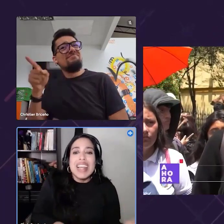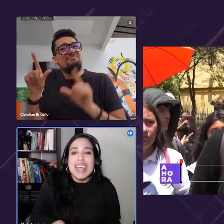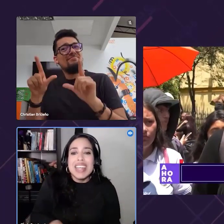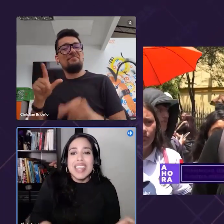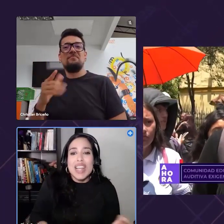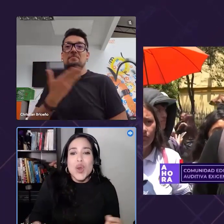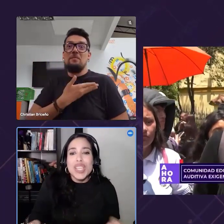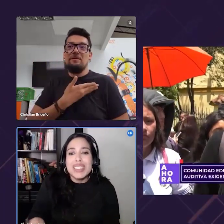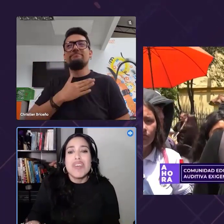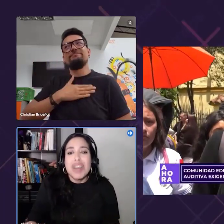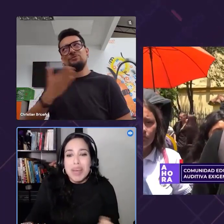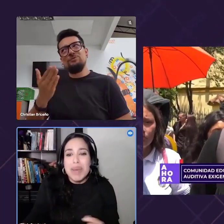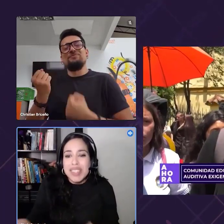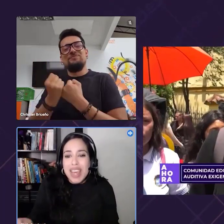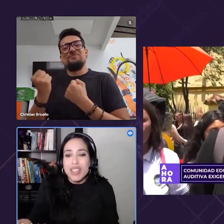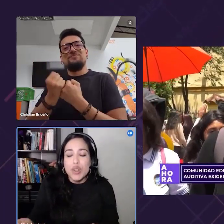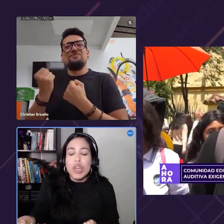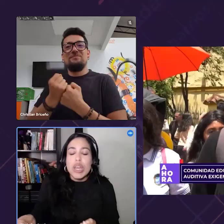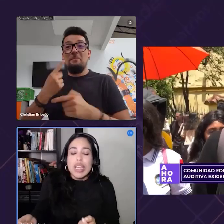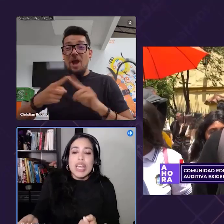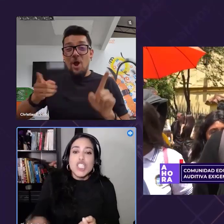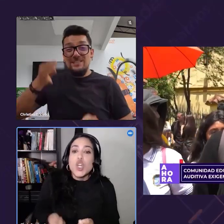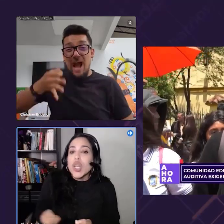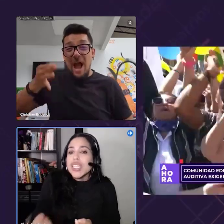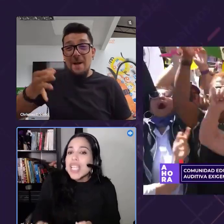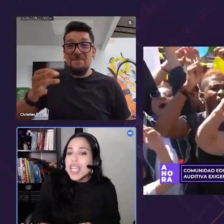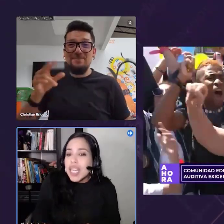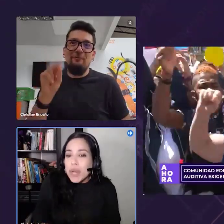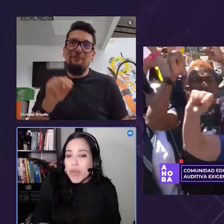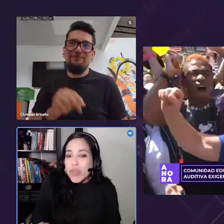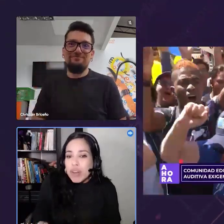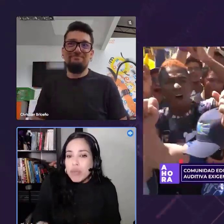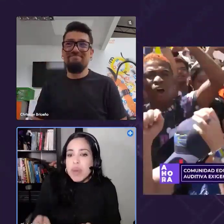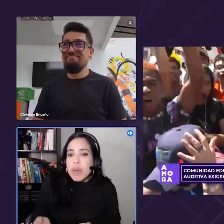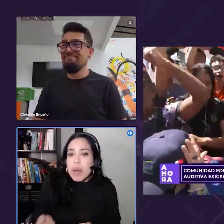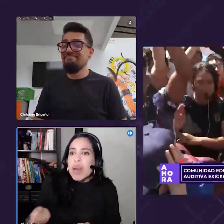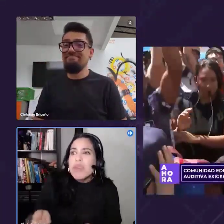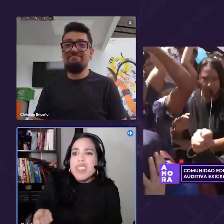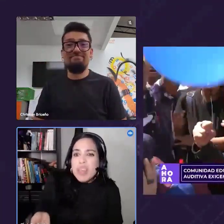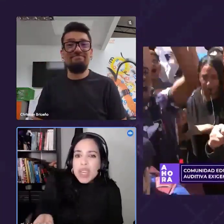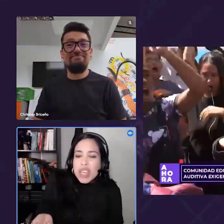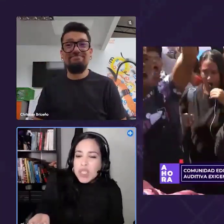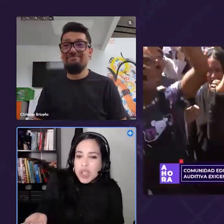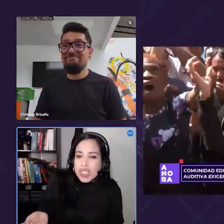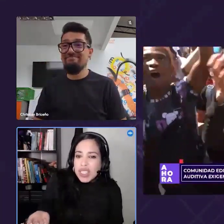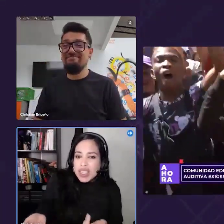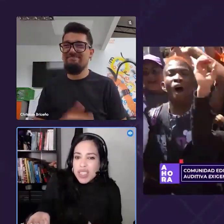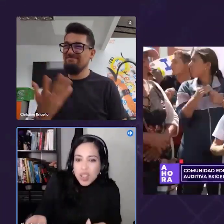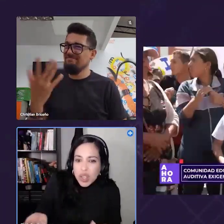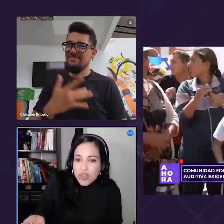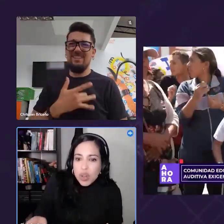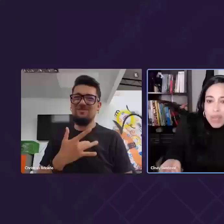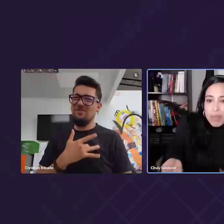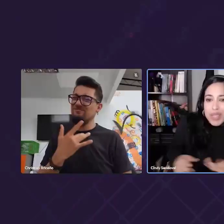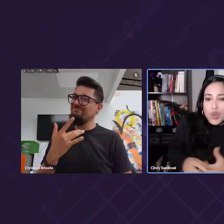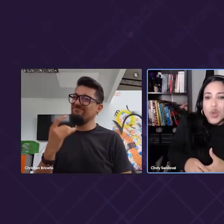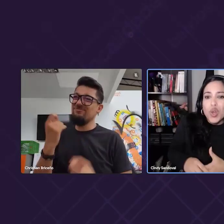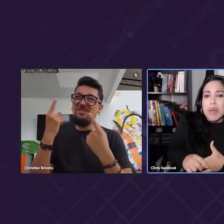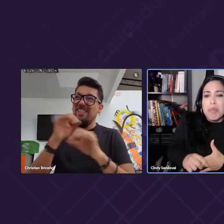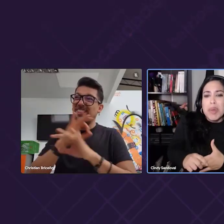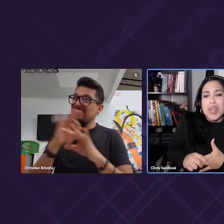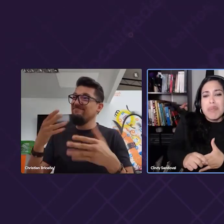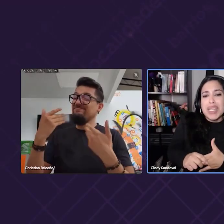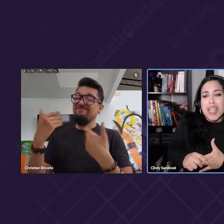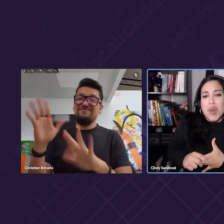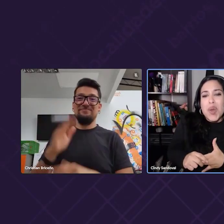de entrelazar qué era lo que estaba pasando. Yo lo que hacía era que le preguntaba a mi mamá, mami, dime qué es lo que están diciendo, qué fue lo que